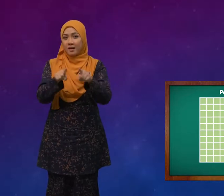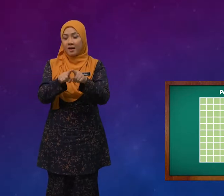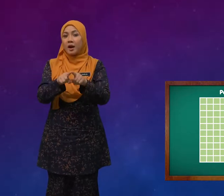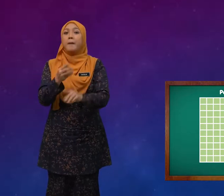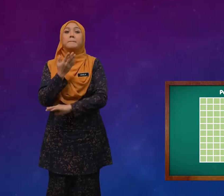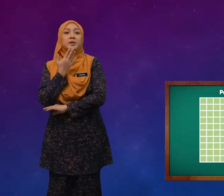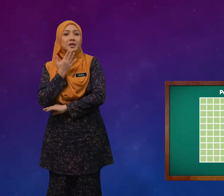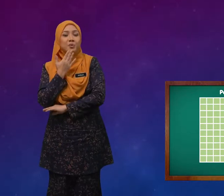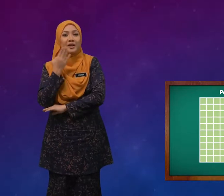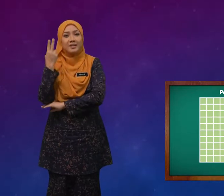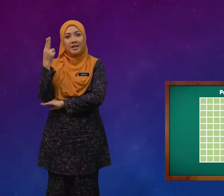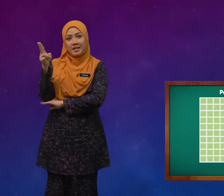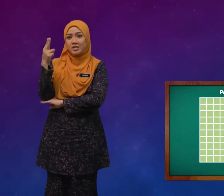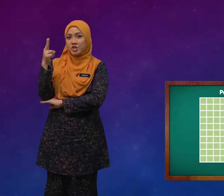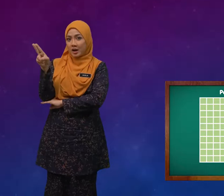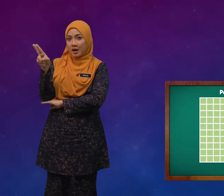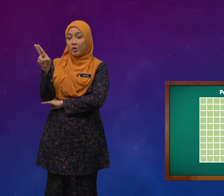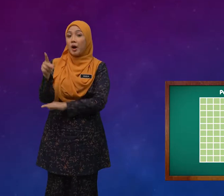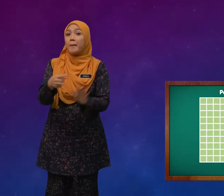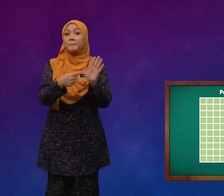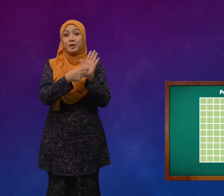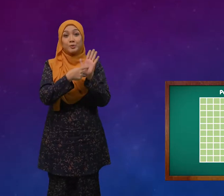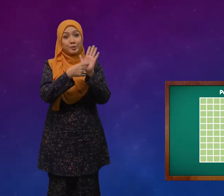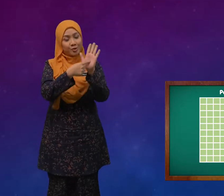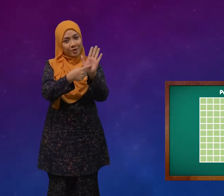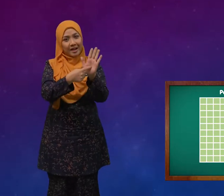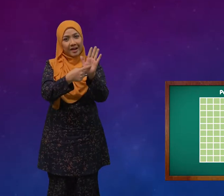petak berwarna hijau menunjukkan